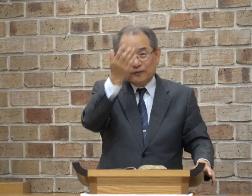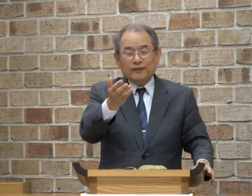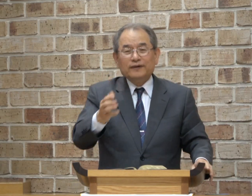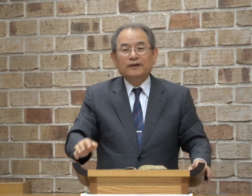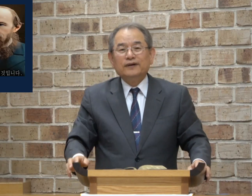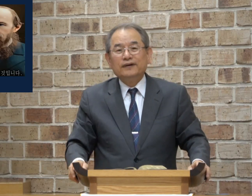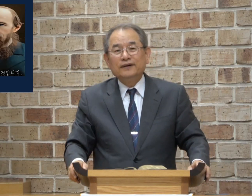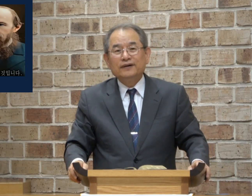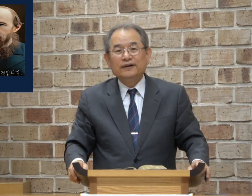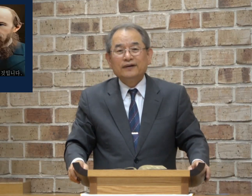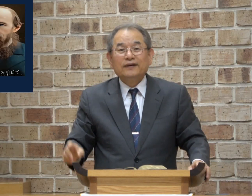갇히게 되었는데요.